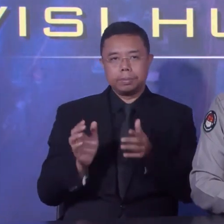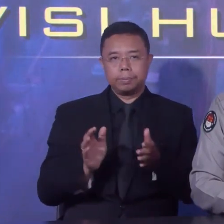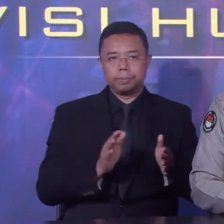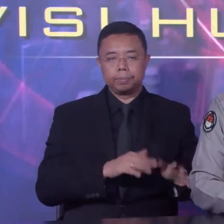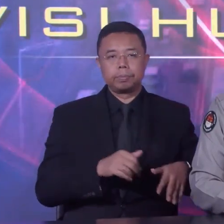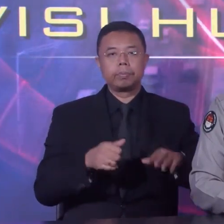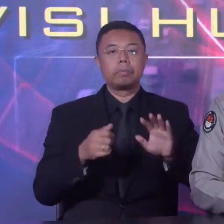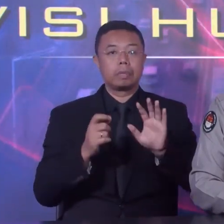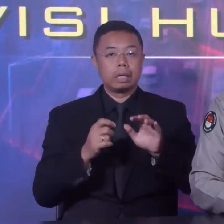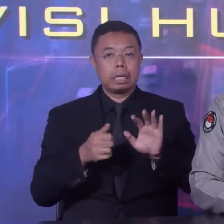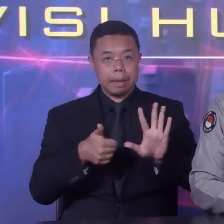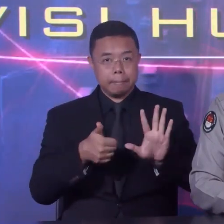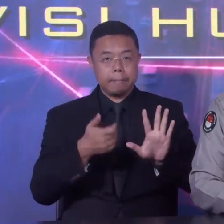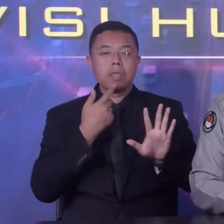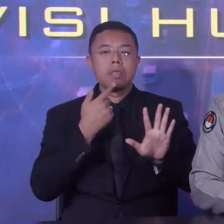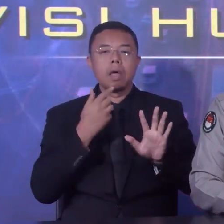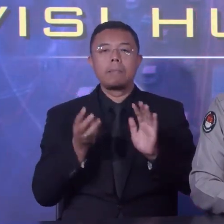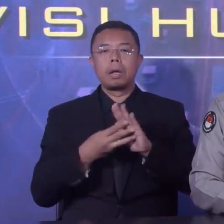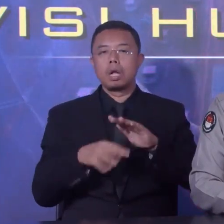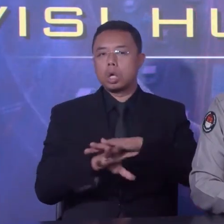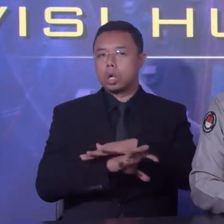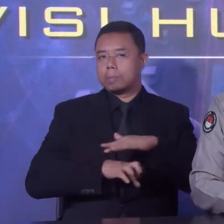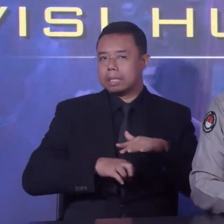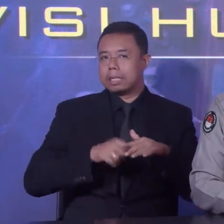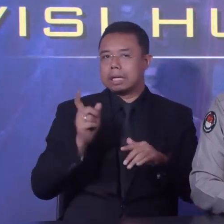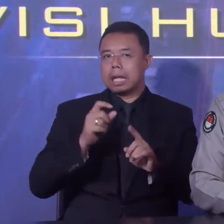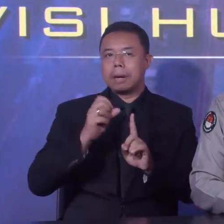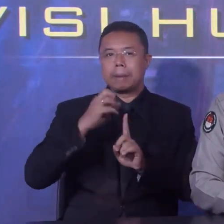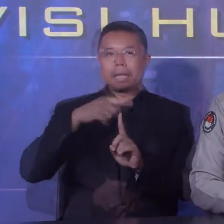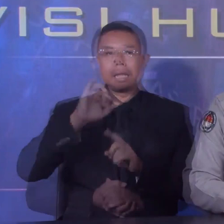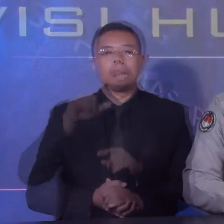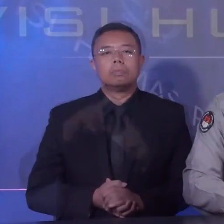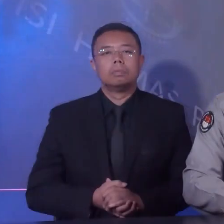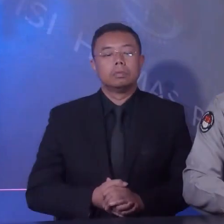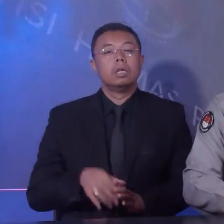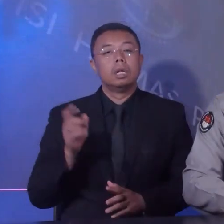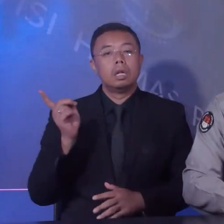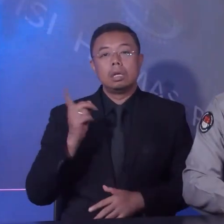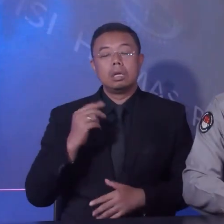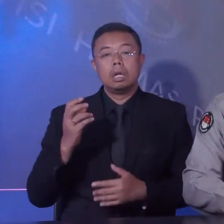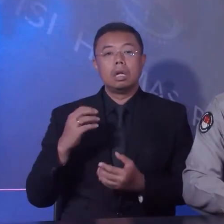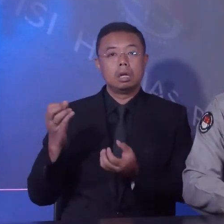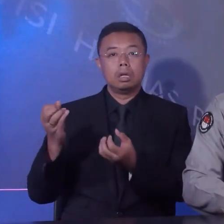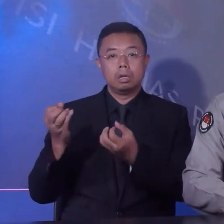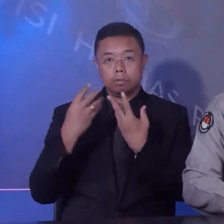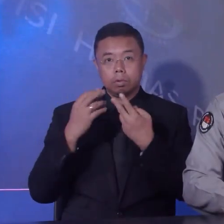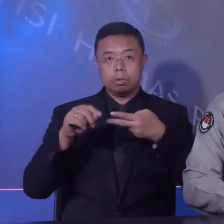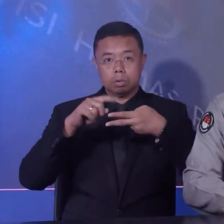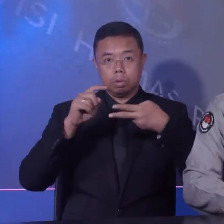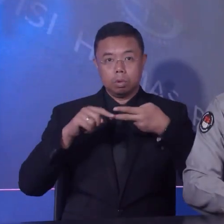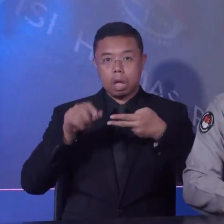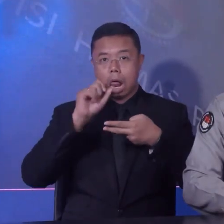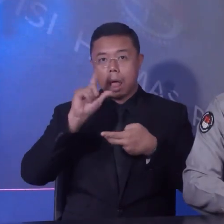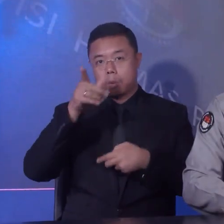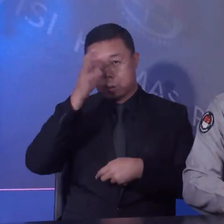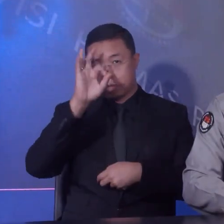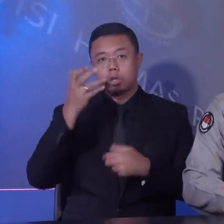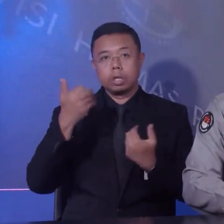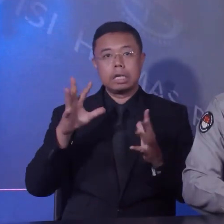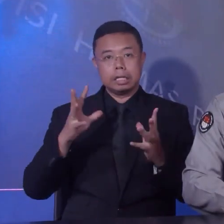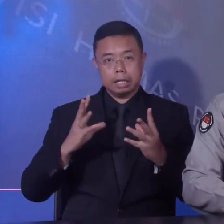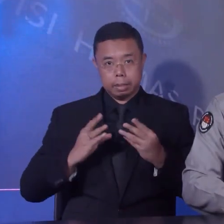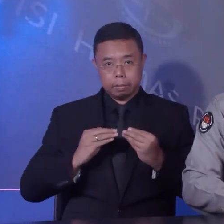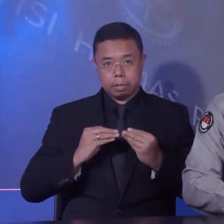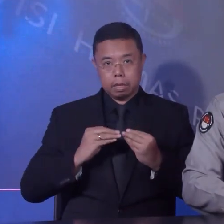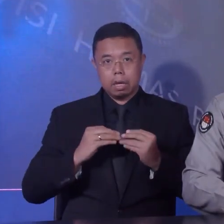yang keenam terkait dugaan tindak pidana korupsi PT jackpro berdasarkan dua laporan polisi yang diterima bareskrim